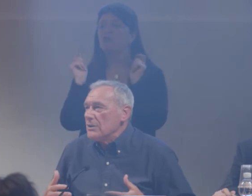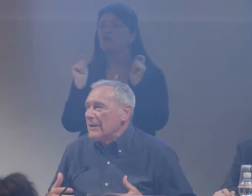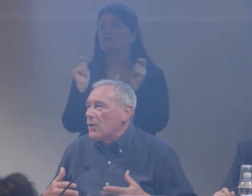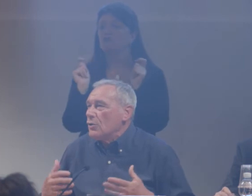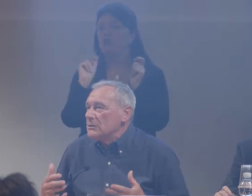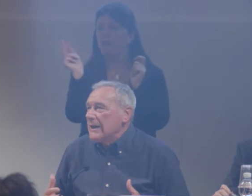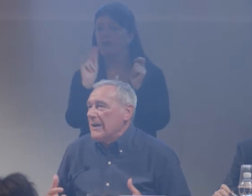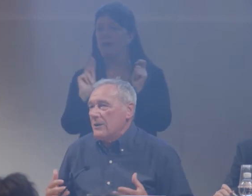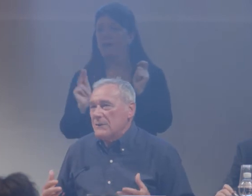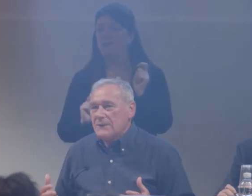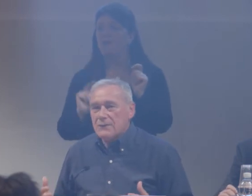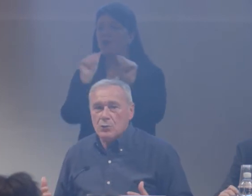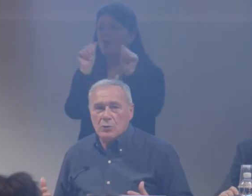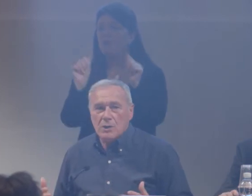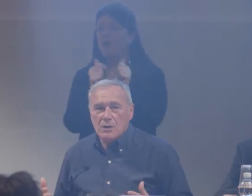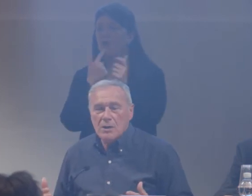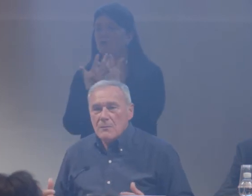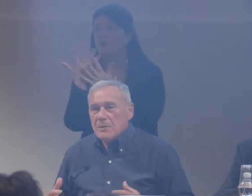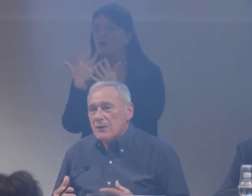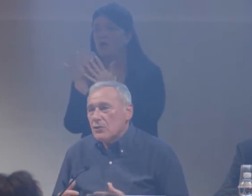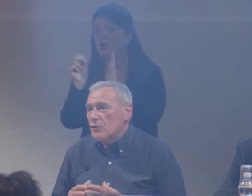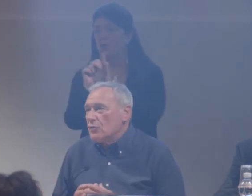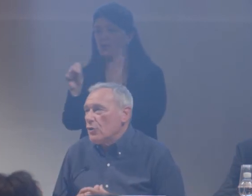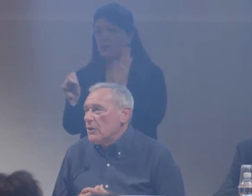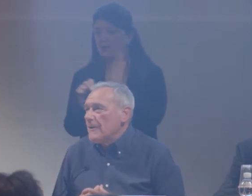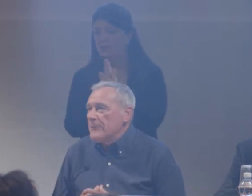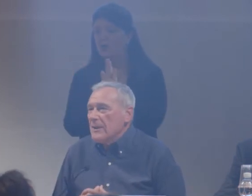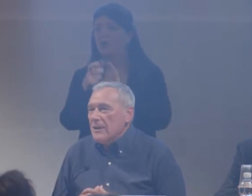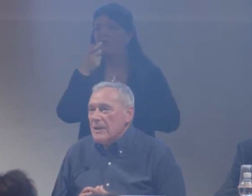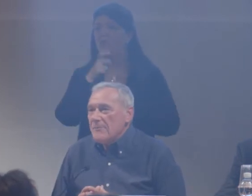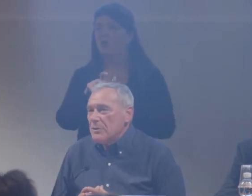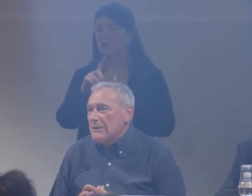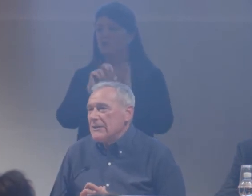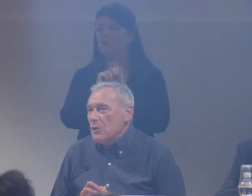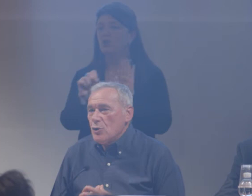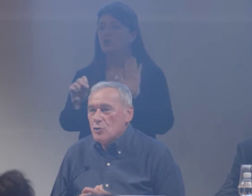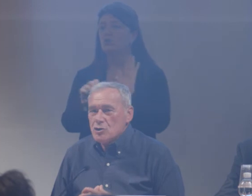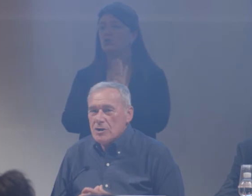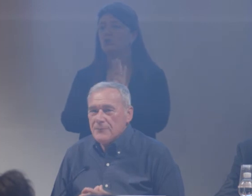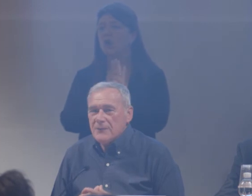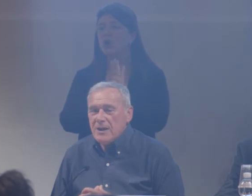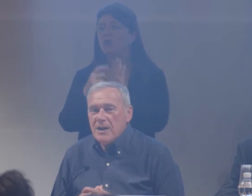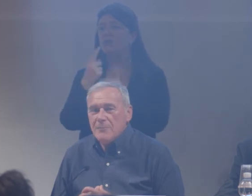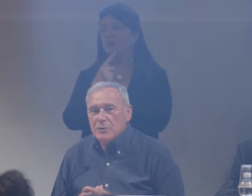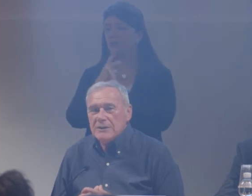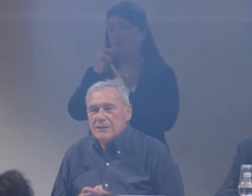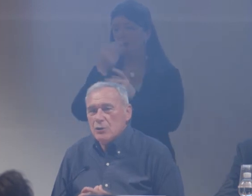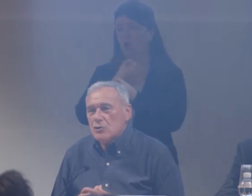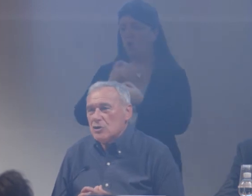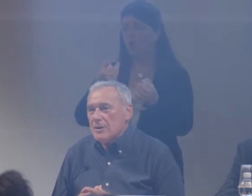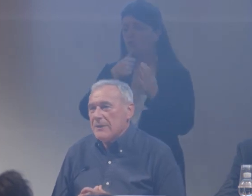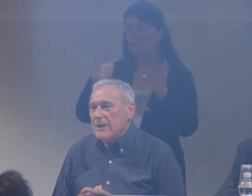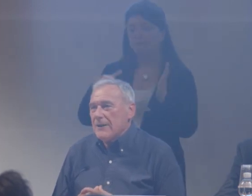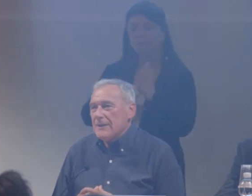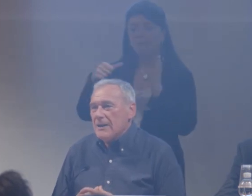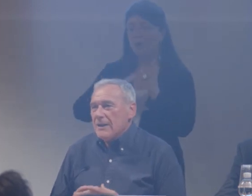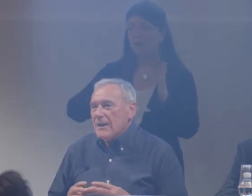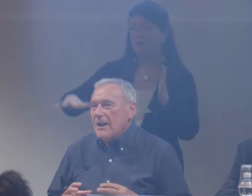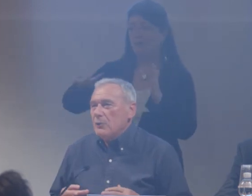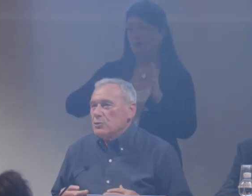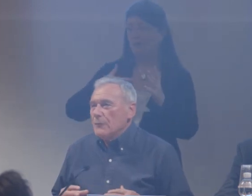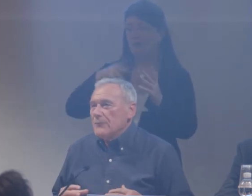modo di raccontare queste storie, perché sono storie che è importante conoscere per